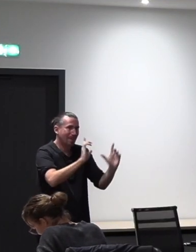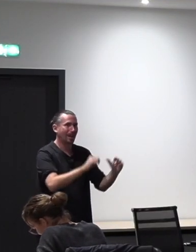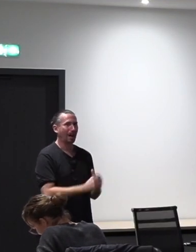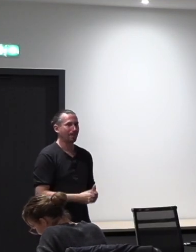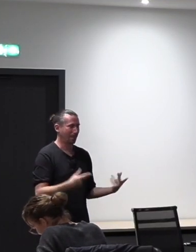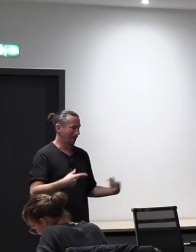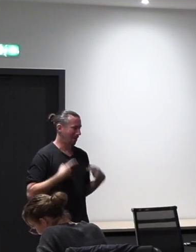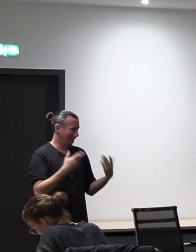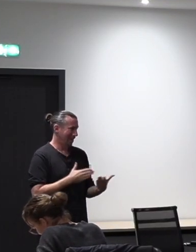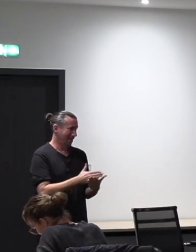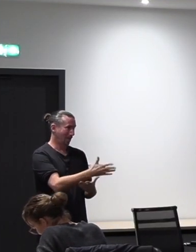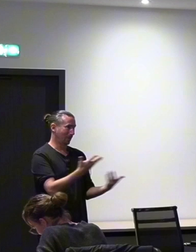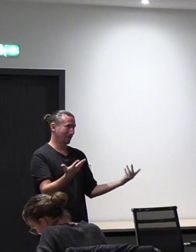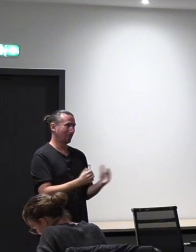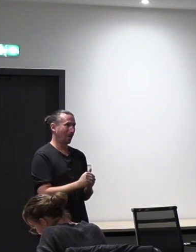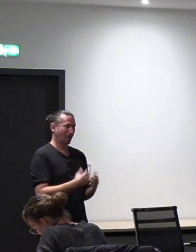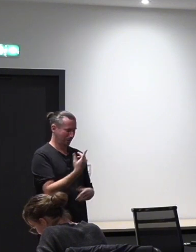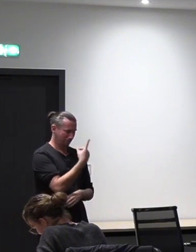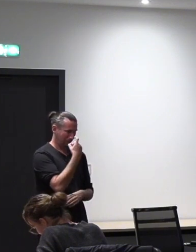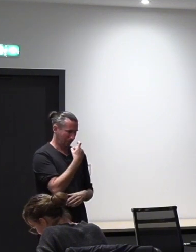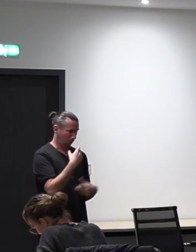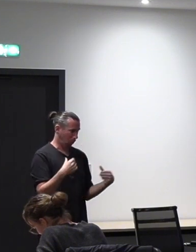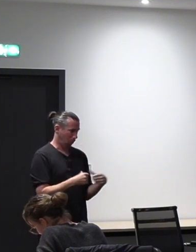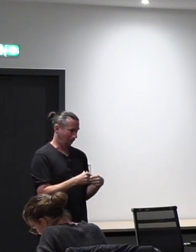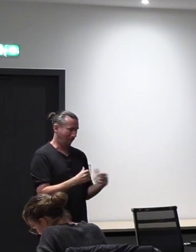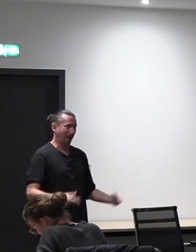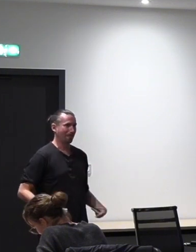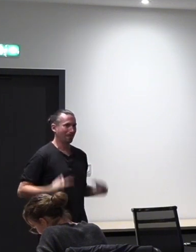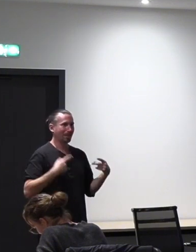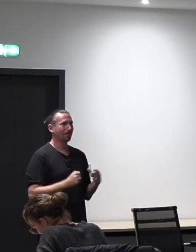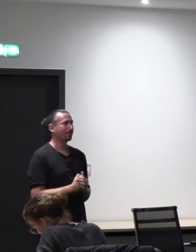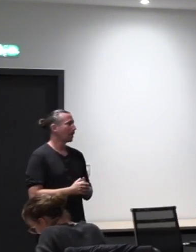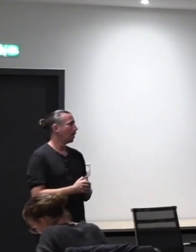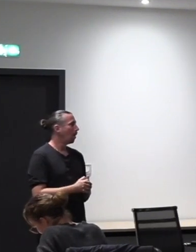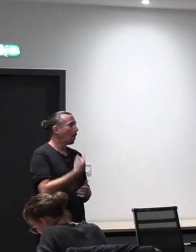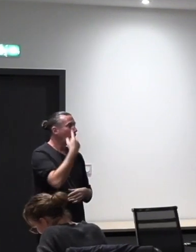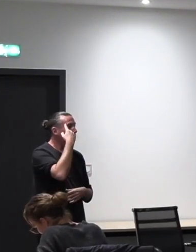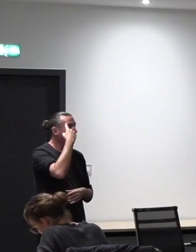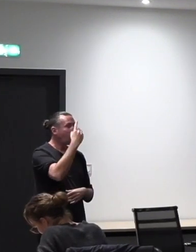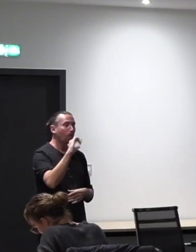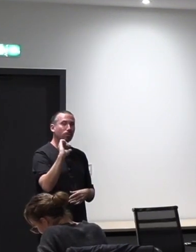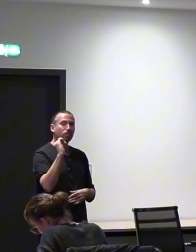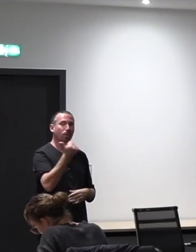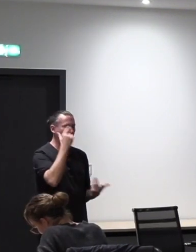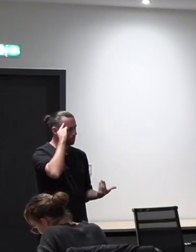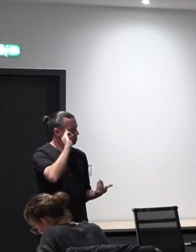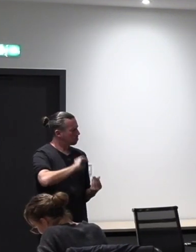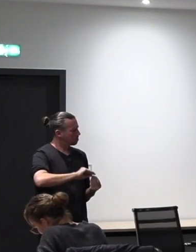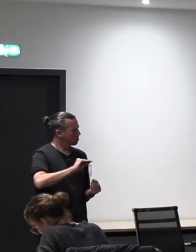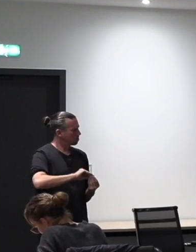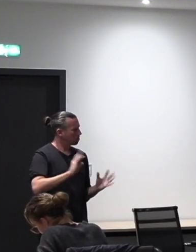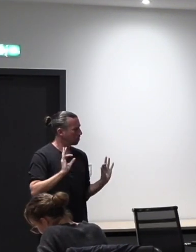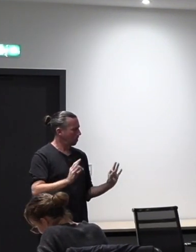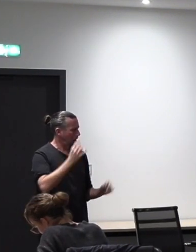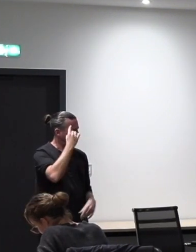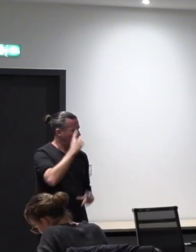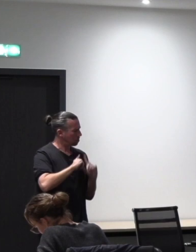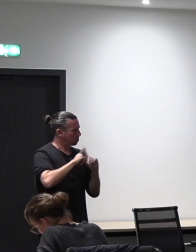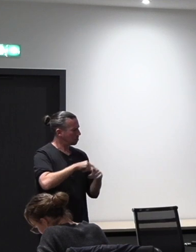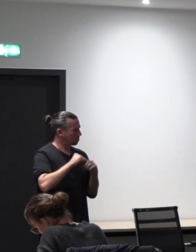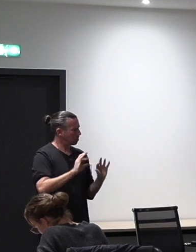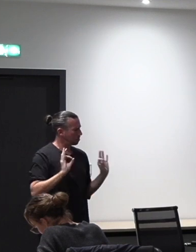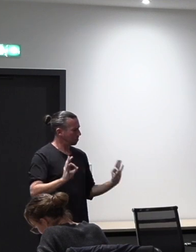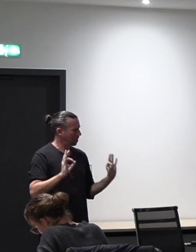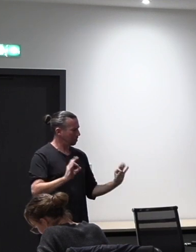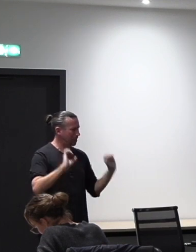C'est essayer de répondre à la question « Que dois-je faire de ma vie ?» On s'imagine qu'il n'y a que nous qui avons un état mental correct qui peut se poser cette question,